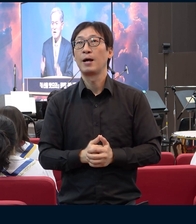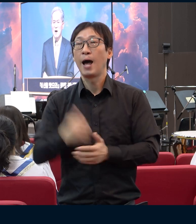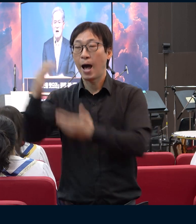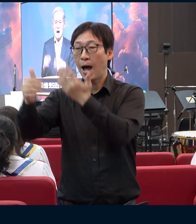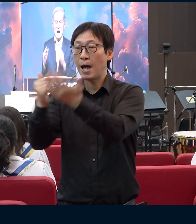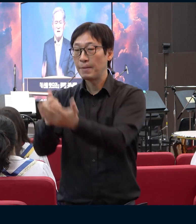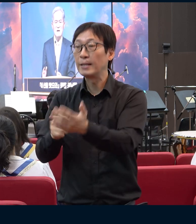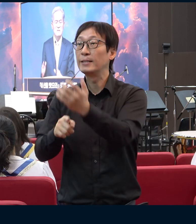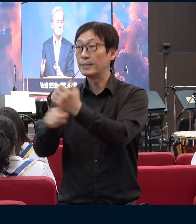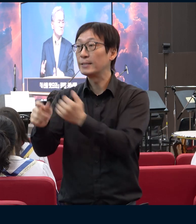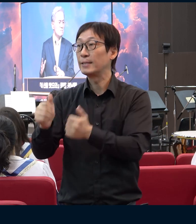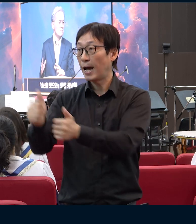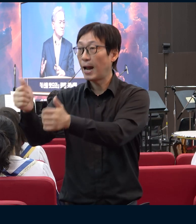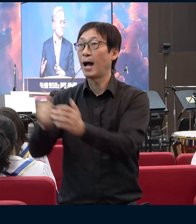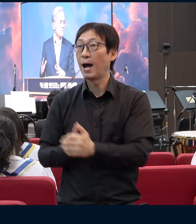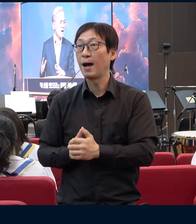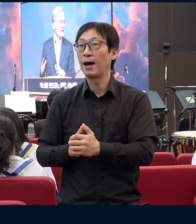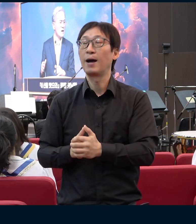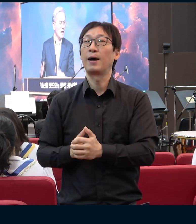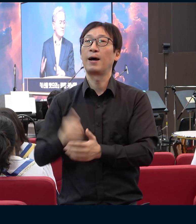하나님의 뜻을 따라 하나님